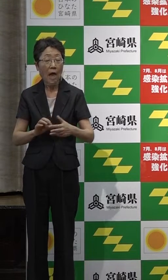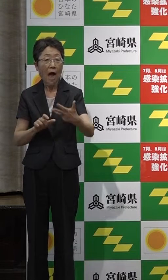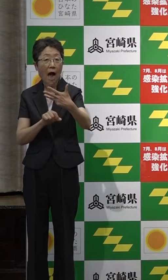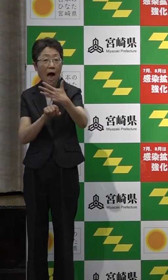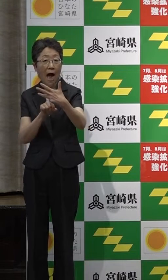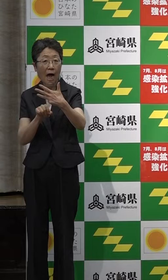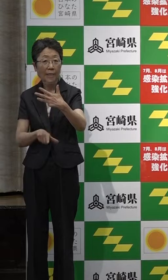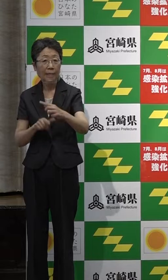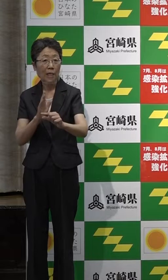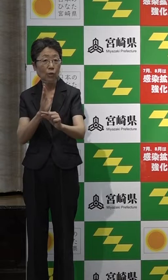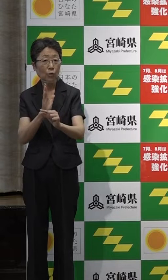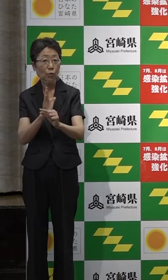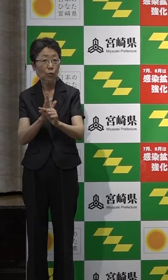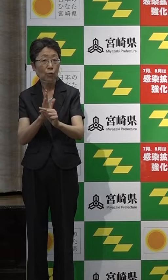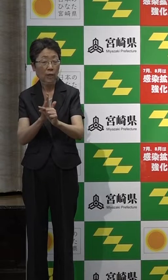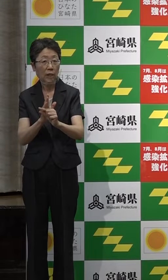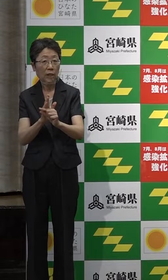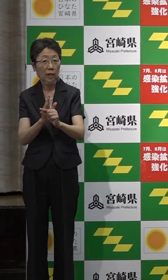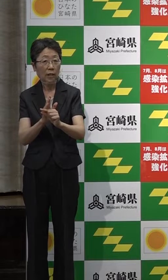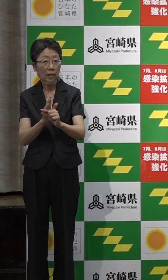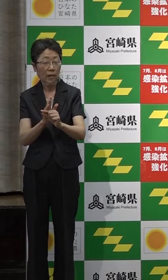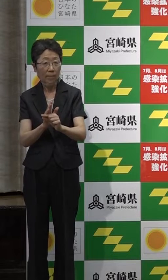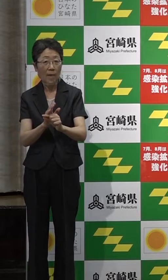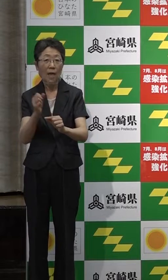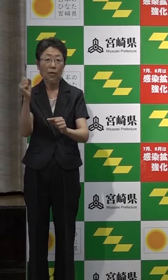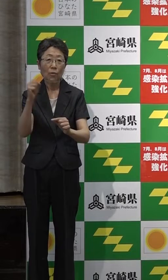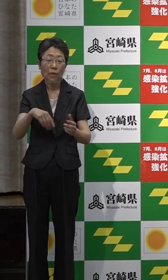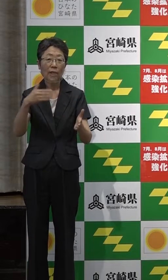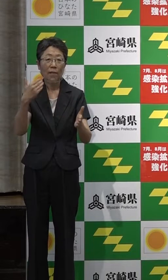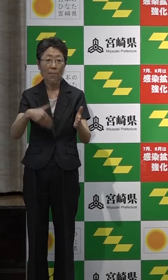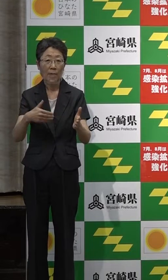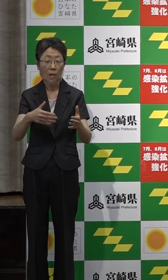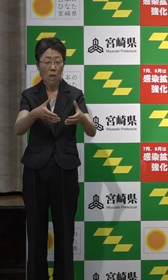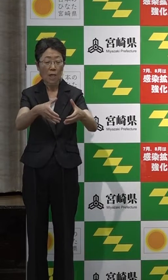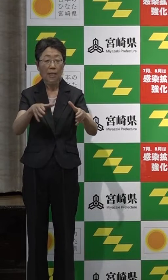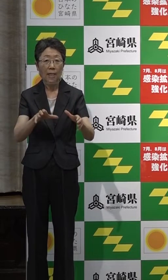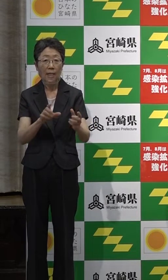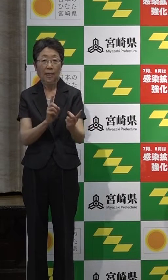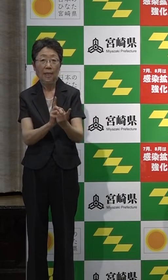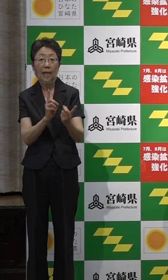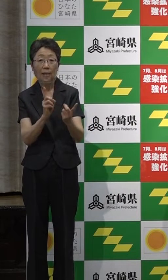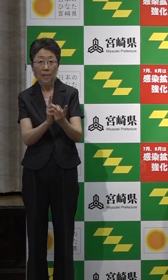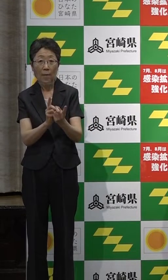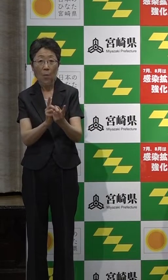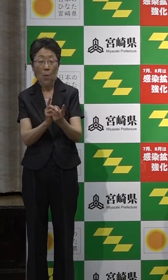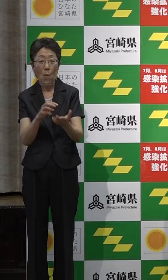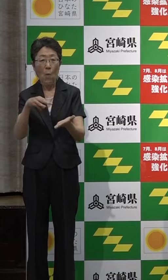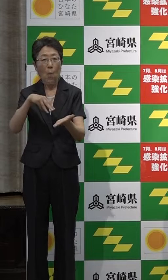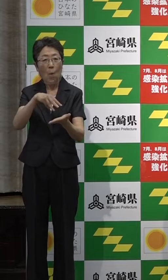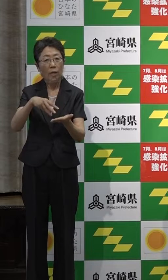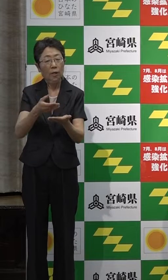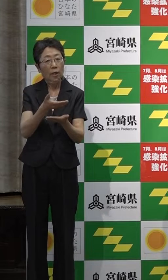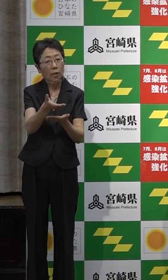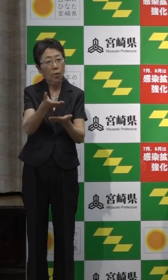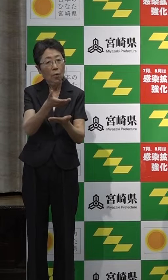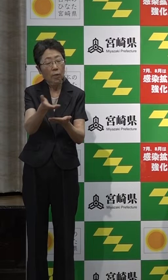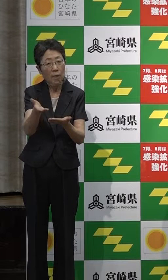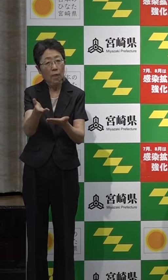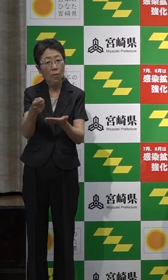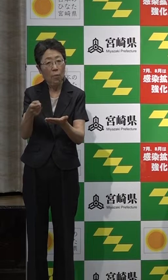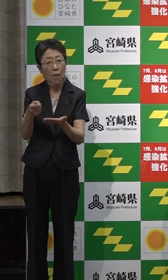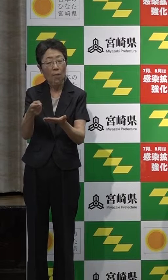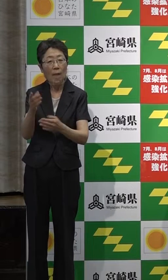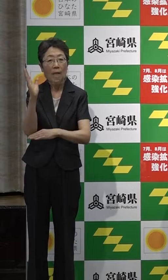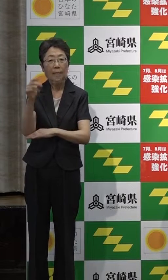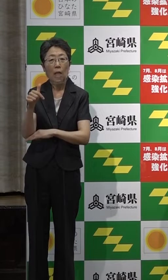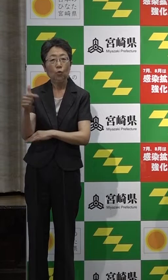にですね、この未承認の団体に対しても承認、それからワクチンの供給も開始されるというように国からの説明を受